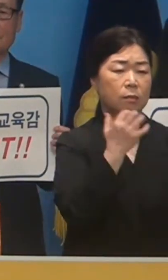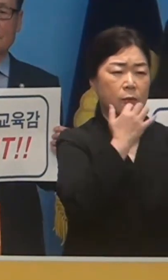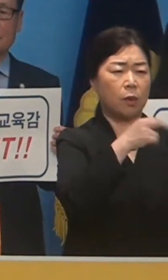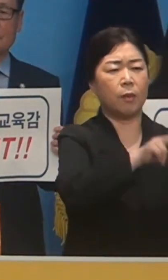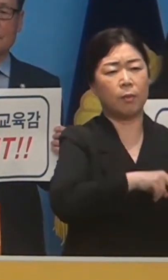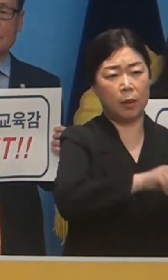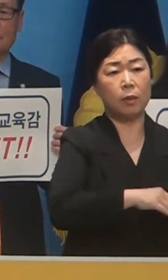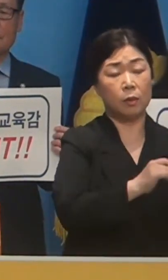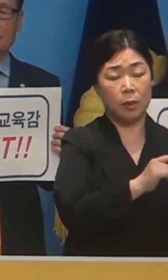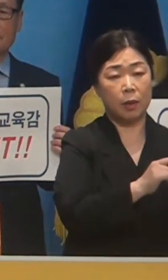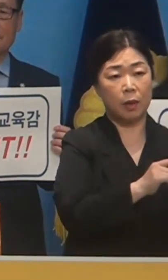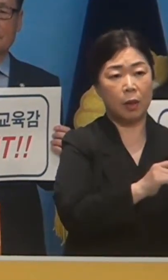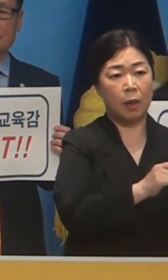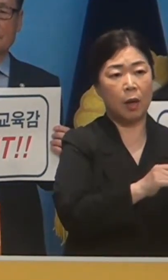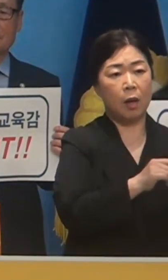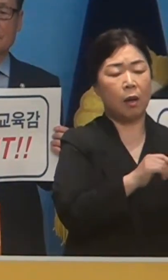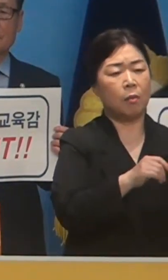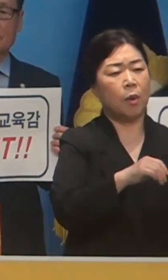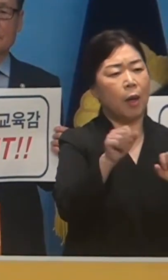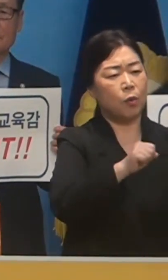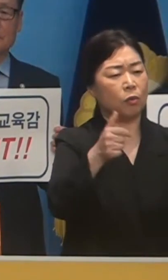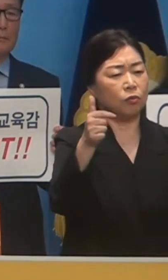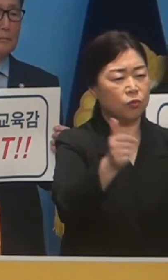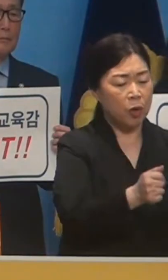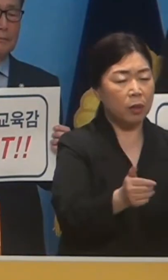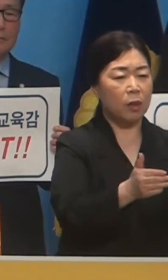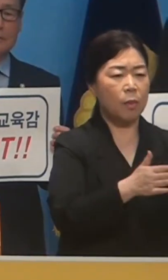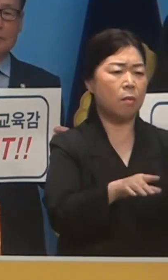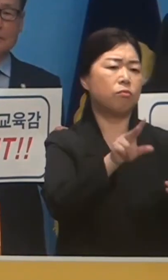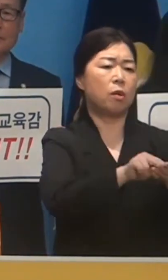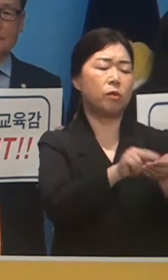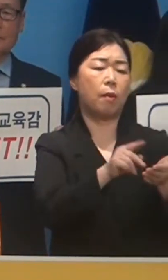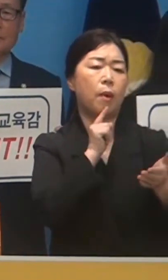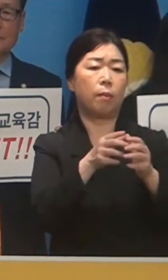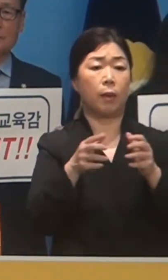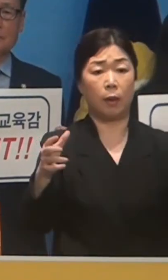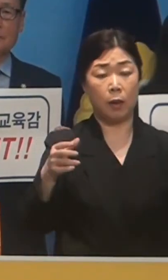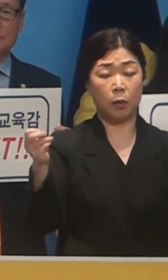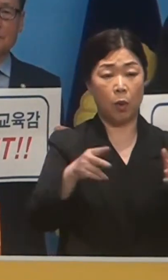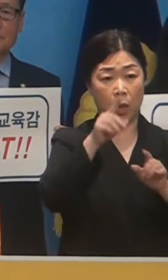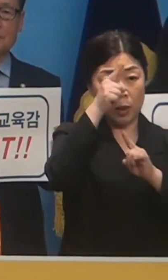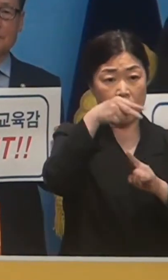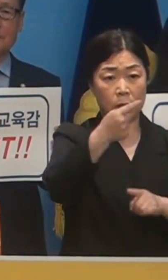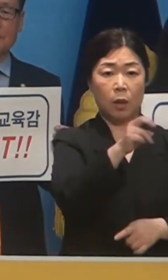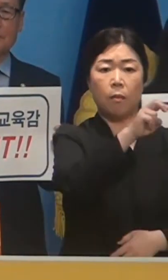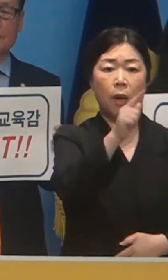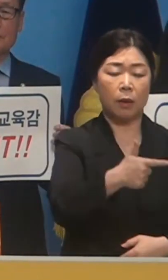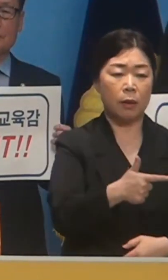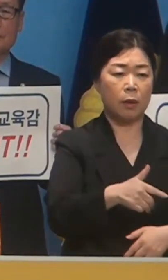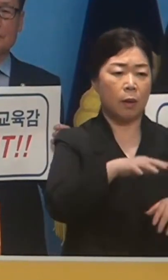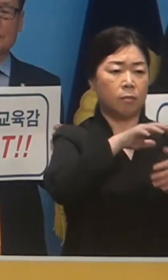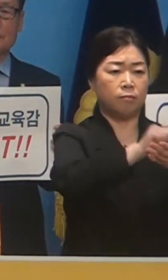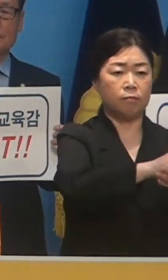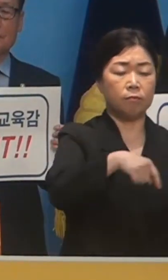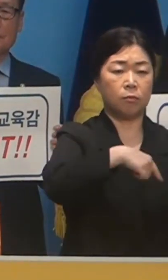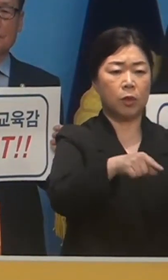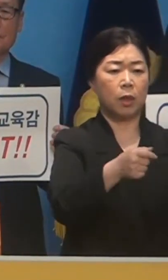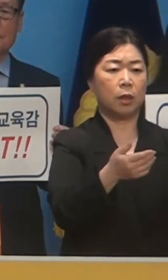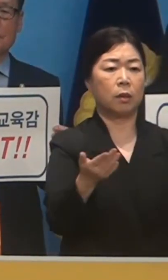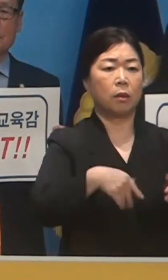공격을 당했습니다. 이승만 대통령이 장기 주권했다는 표현을 써서 독재를